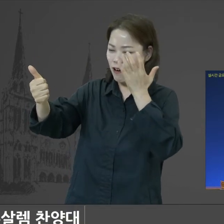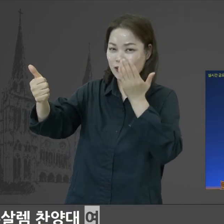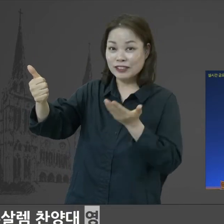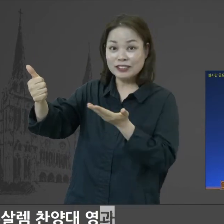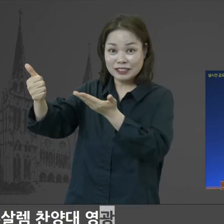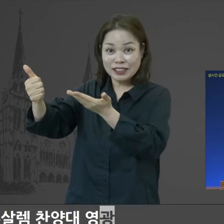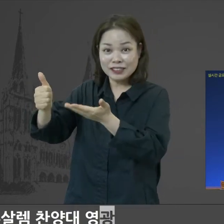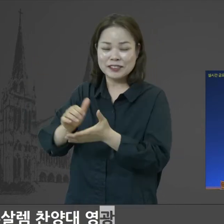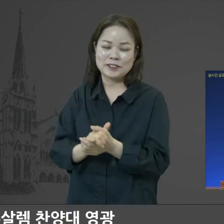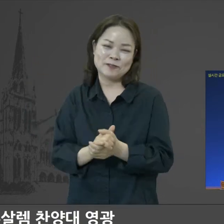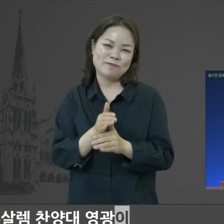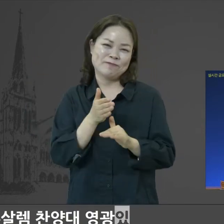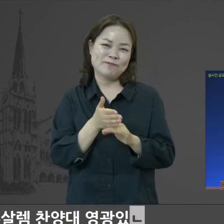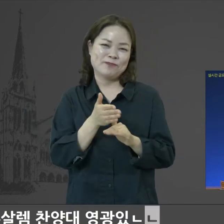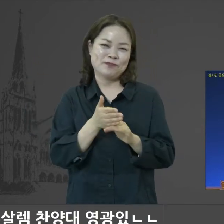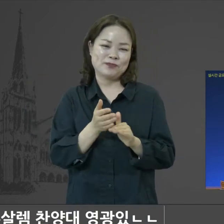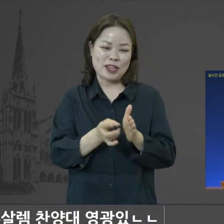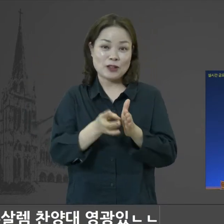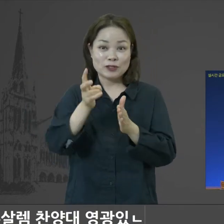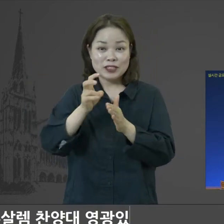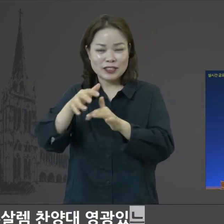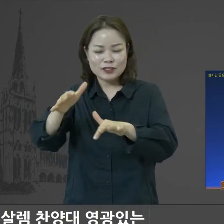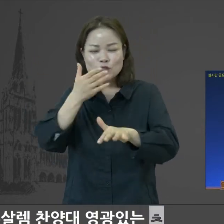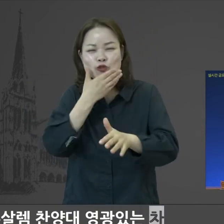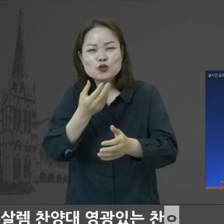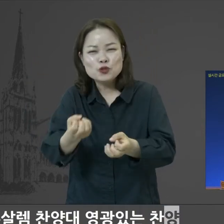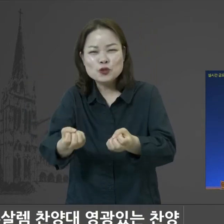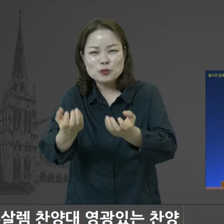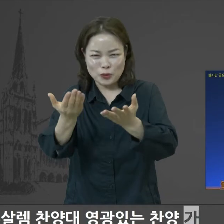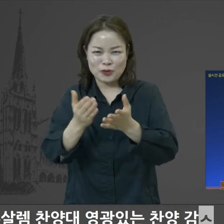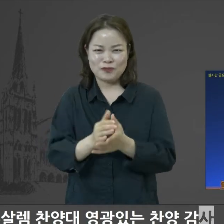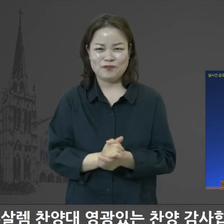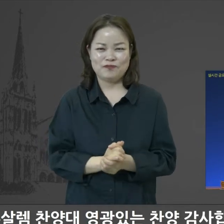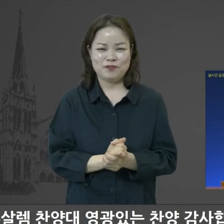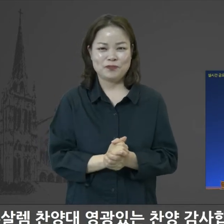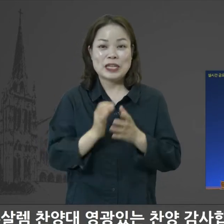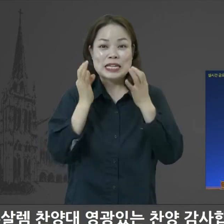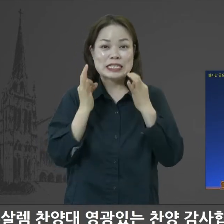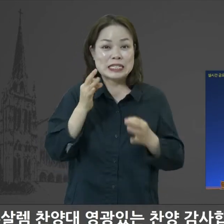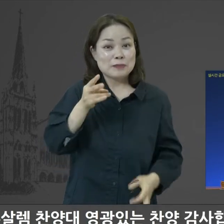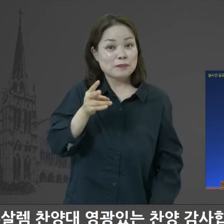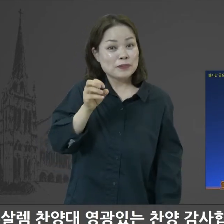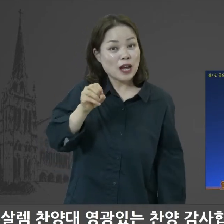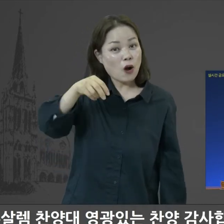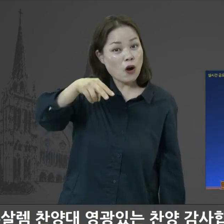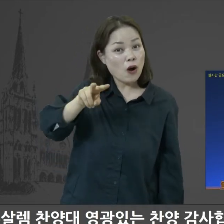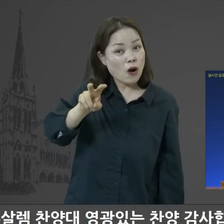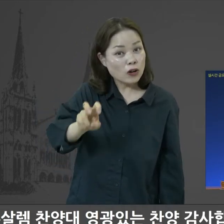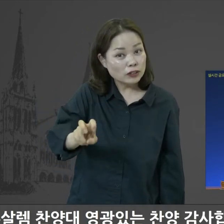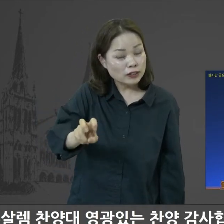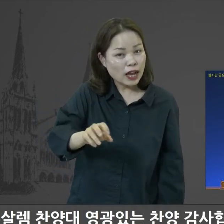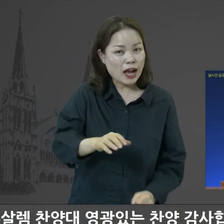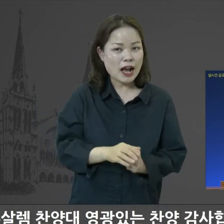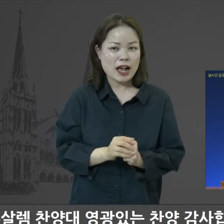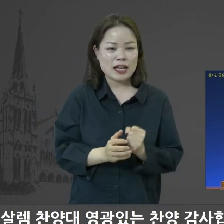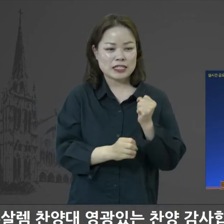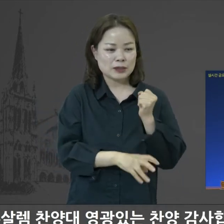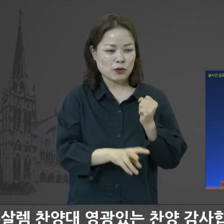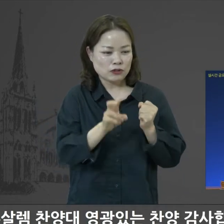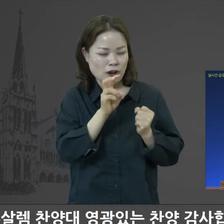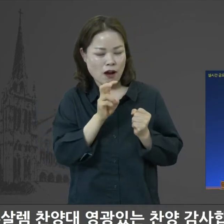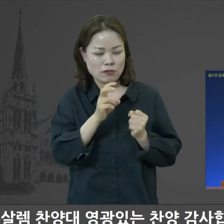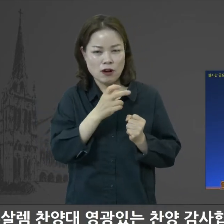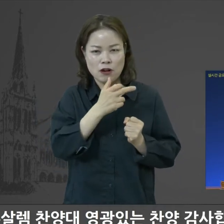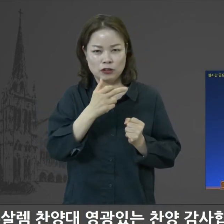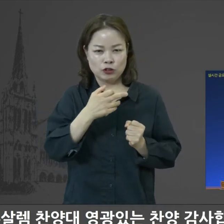올려주셔서 감사하며 예루살렘 찬양대 축복합니다. 김영삼 집사님 베이스의 굵은